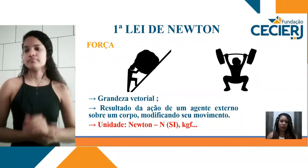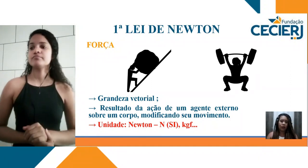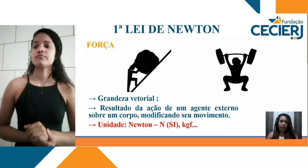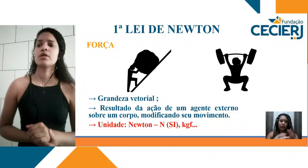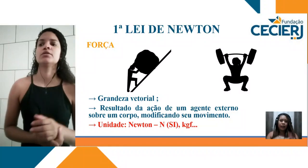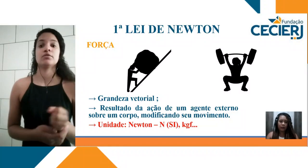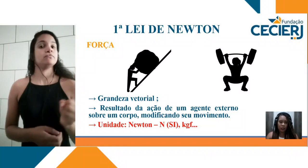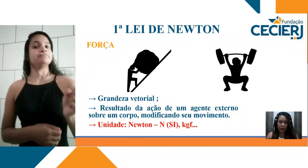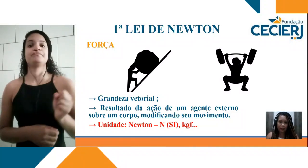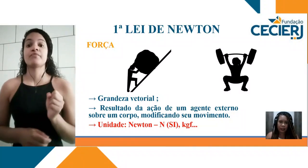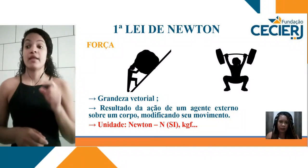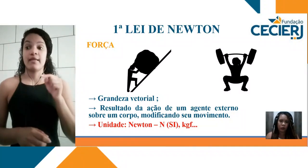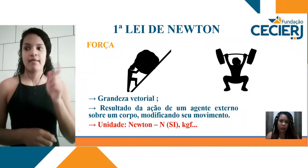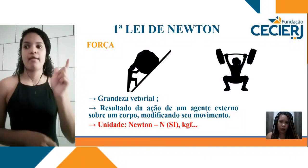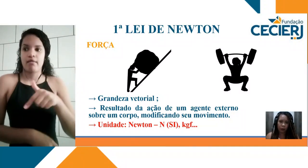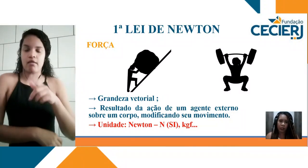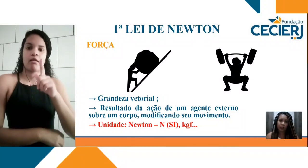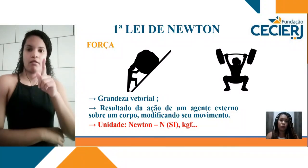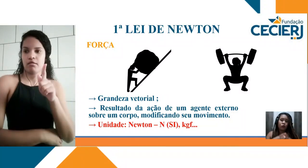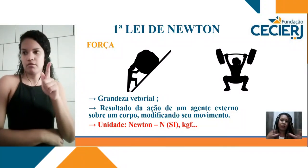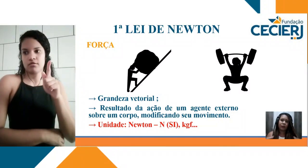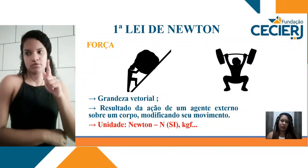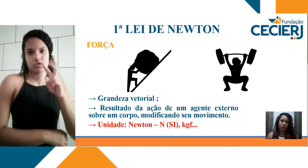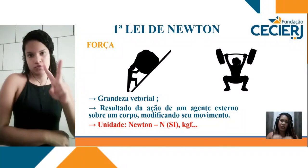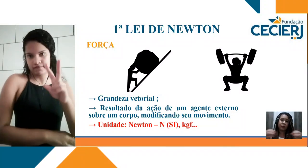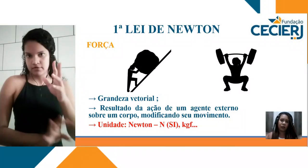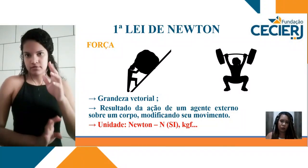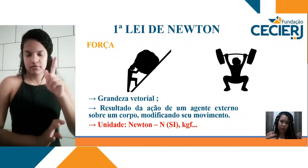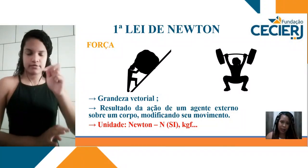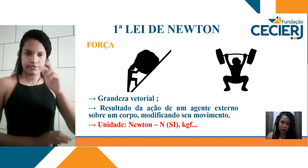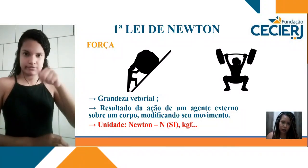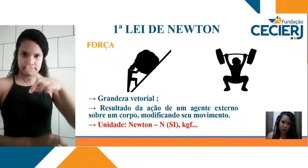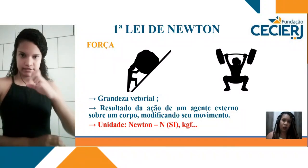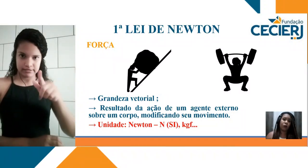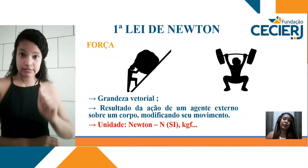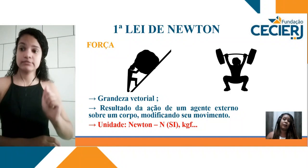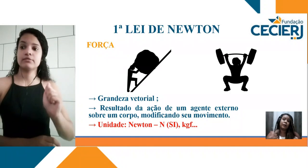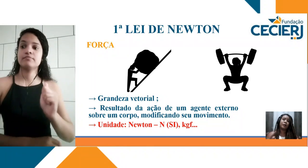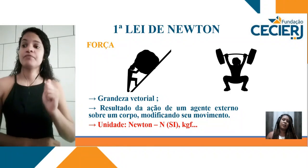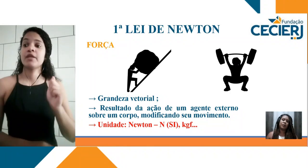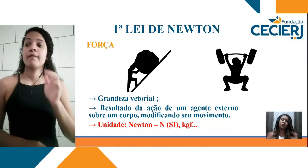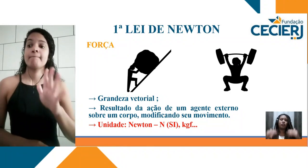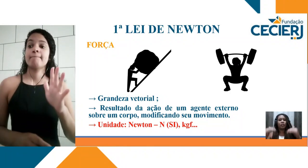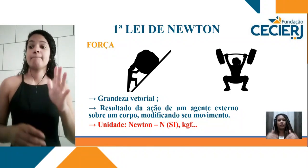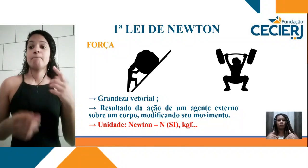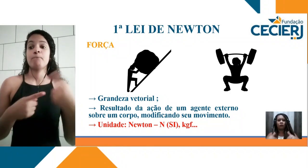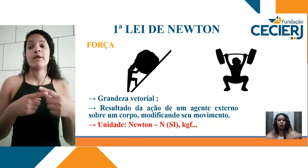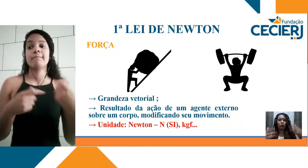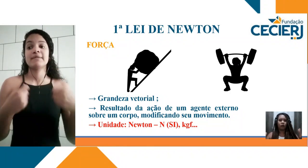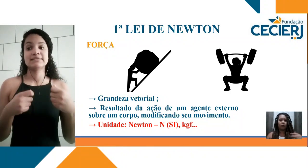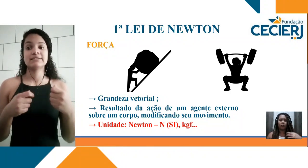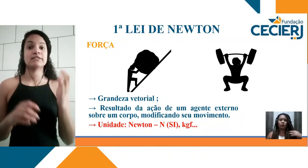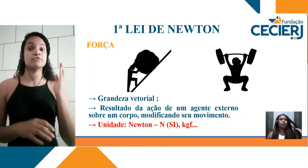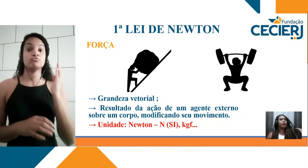força. Claramente é uma grandeza vetorial, porque não só ela precisa de tamanho, de unidade, como ela também precisa de direção e